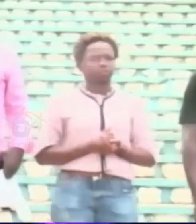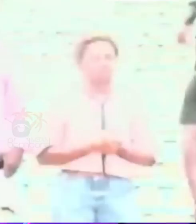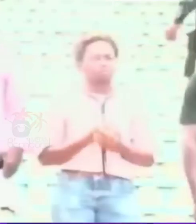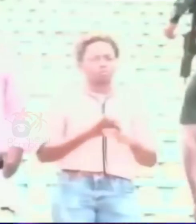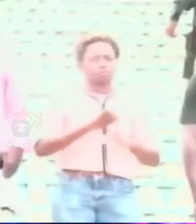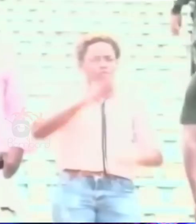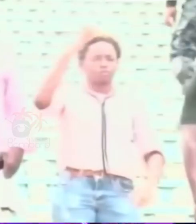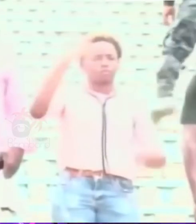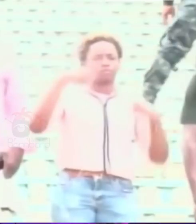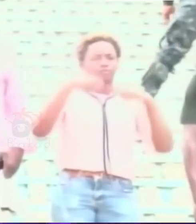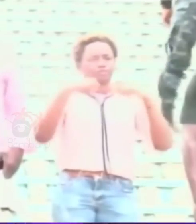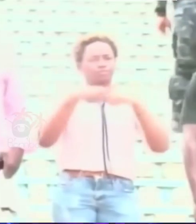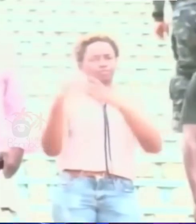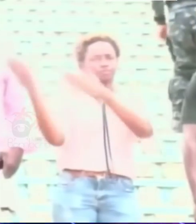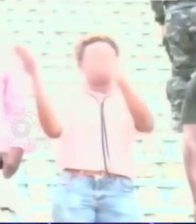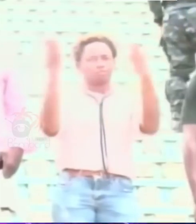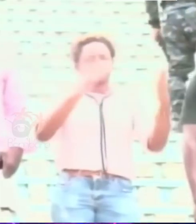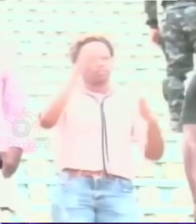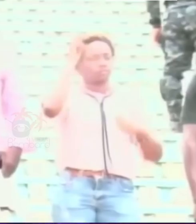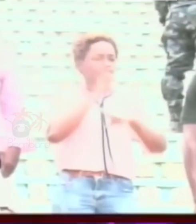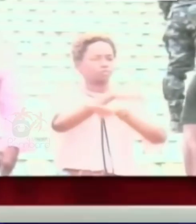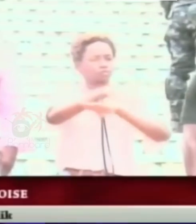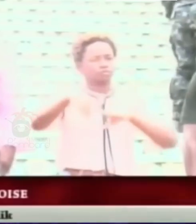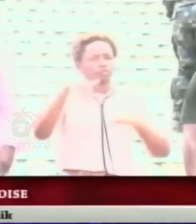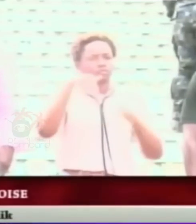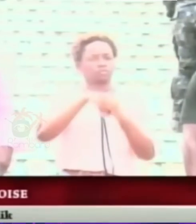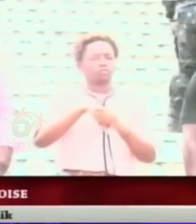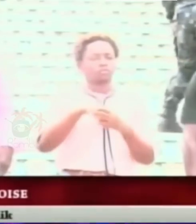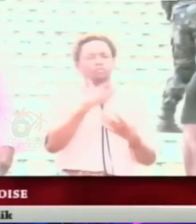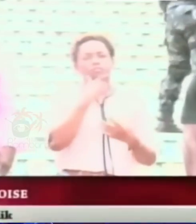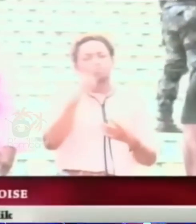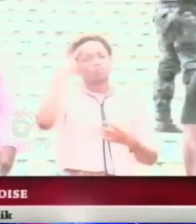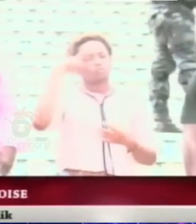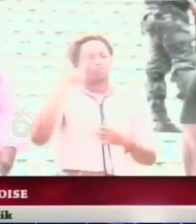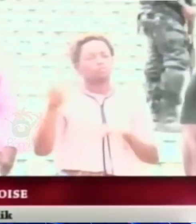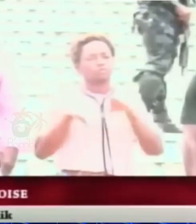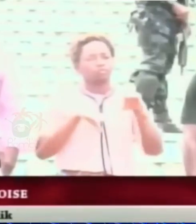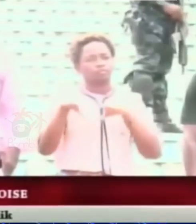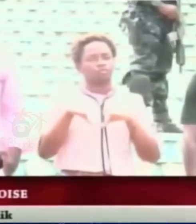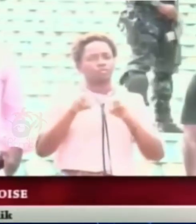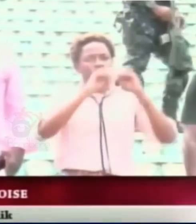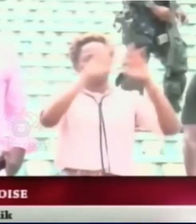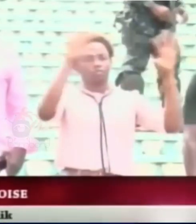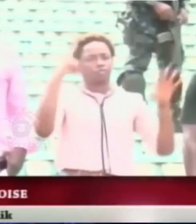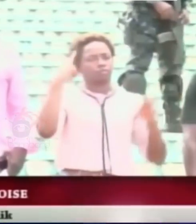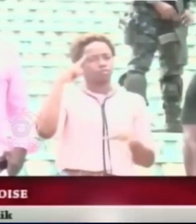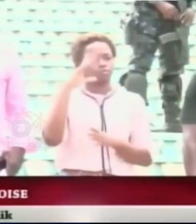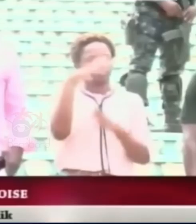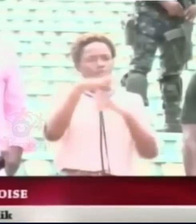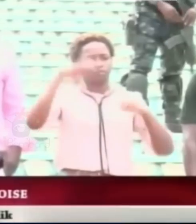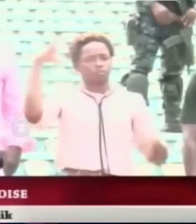poteau électrique débarqué hier soir dans bonbon pour faire électrification commune bonbon.